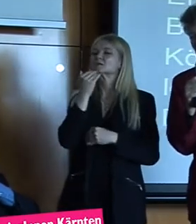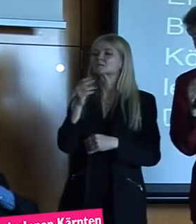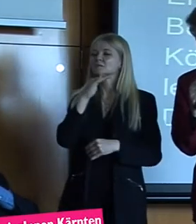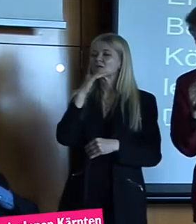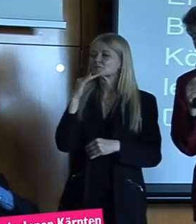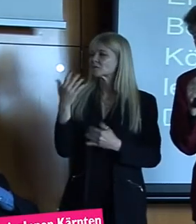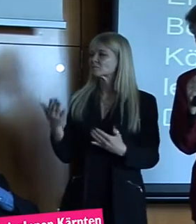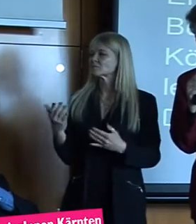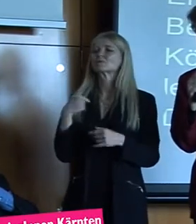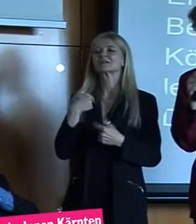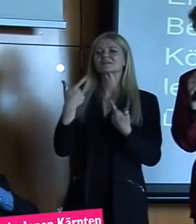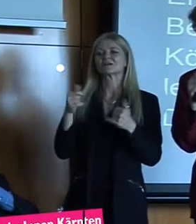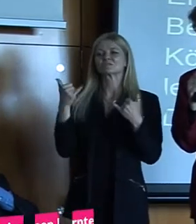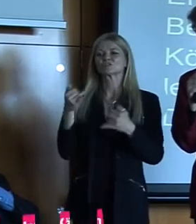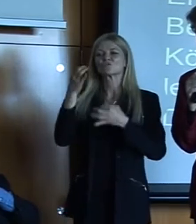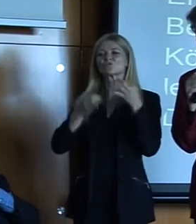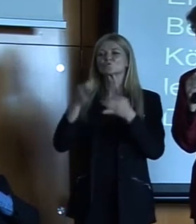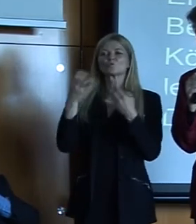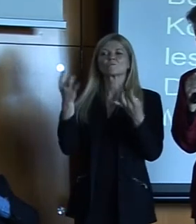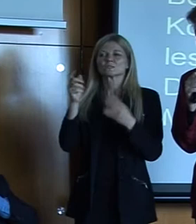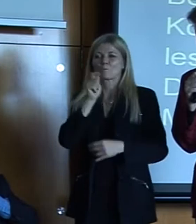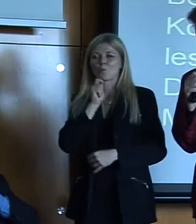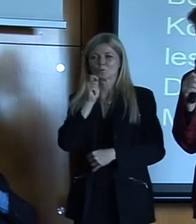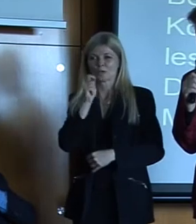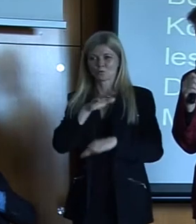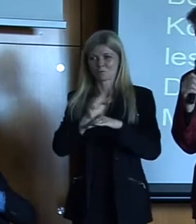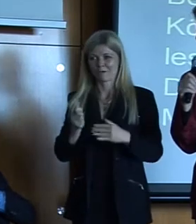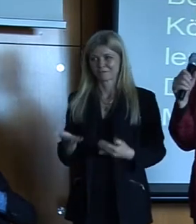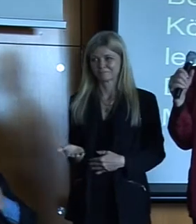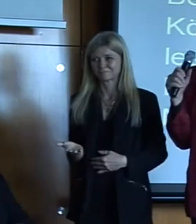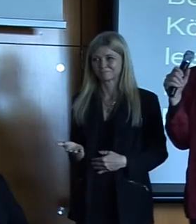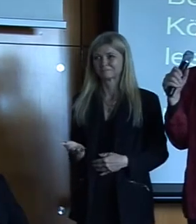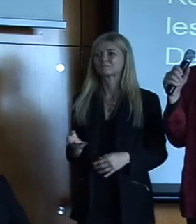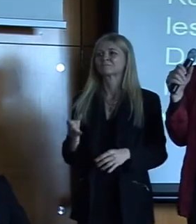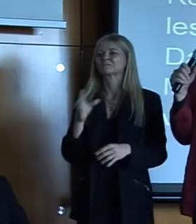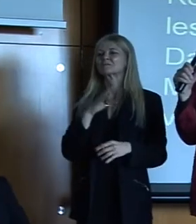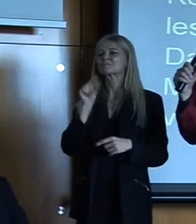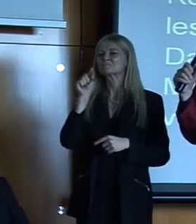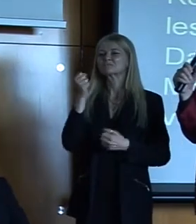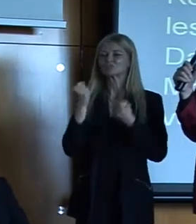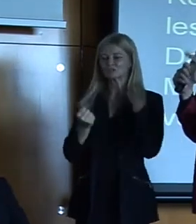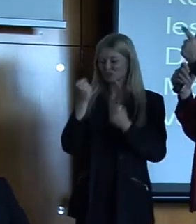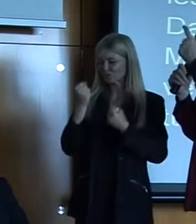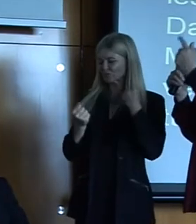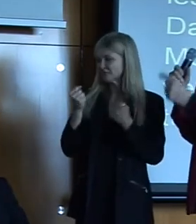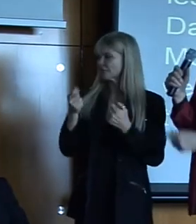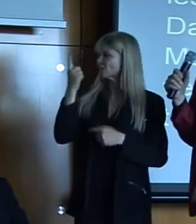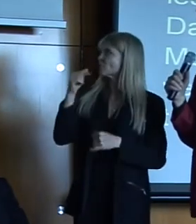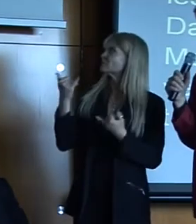versuchen darf, eine Moderation zu machen. Ich tue mir jetzt ein bisschen schwer, insofern, also da steht